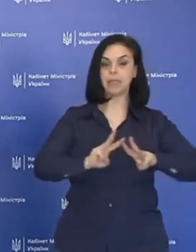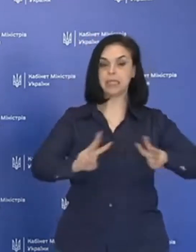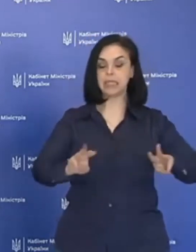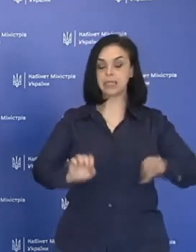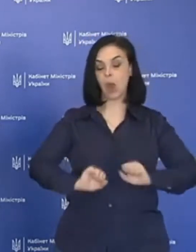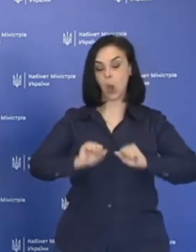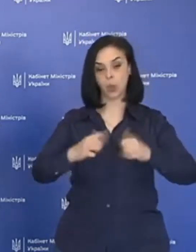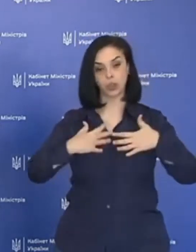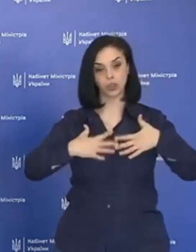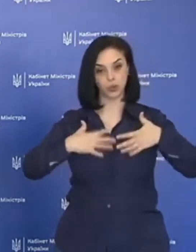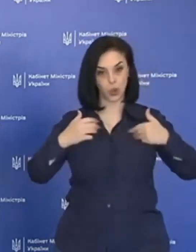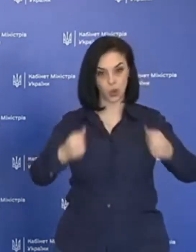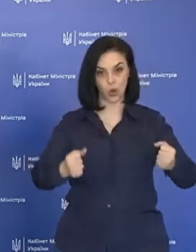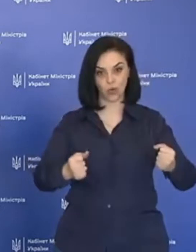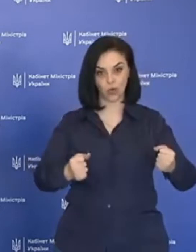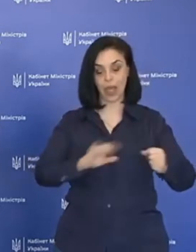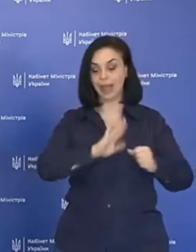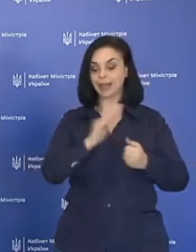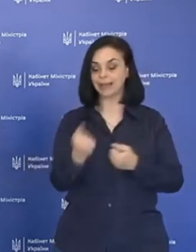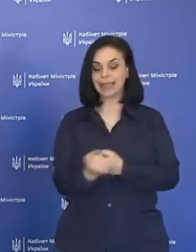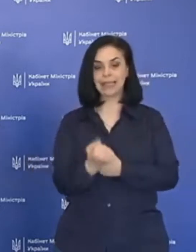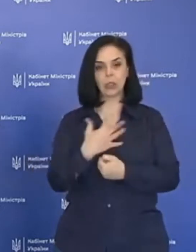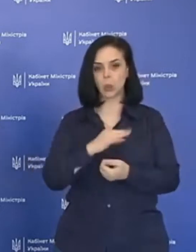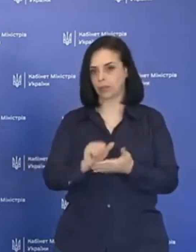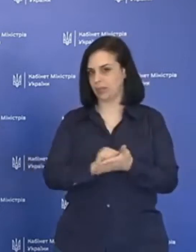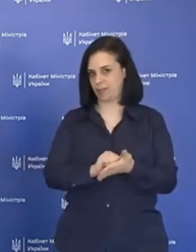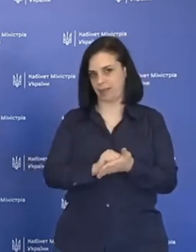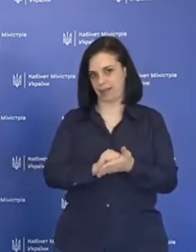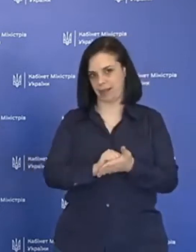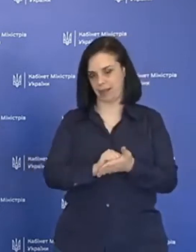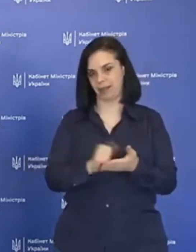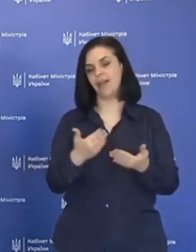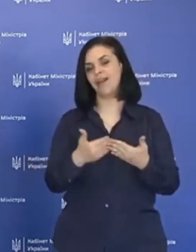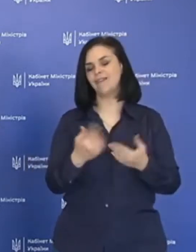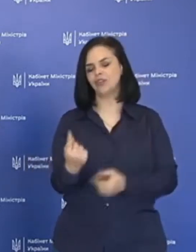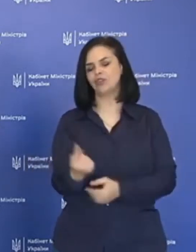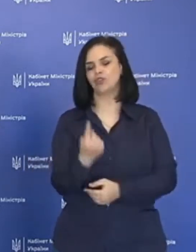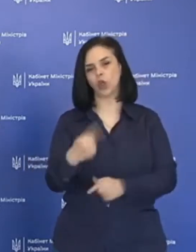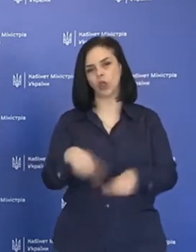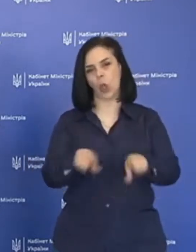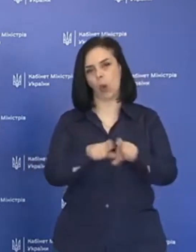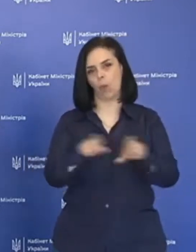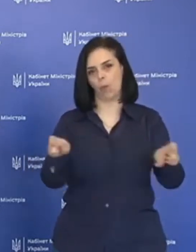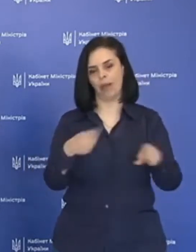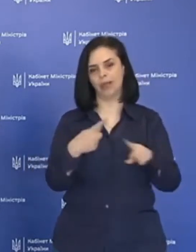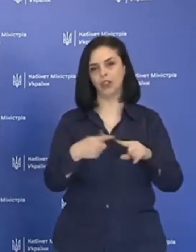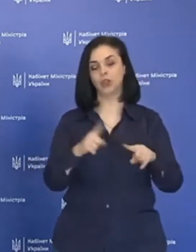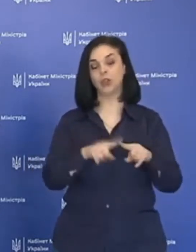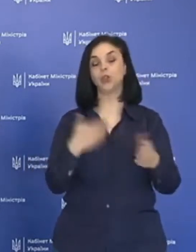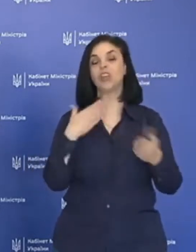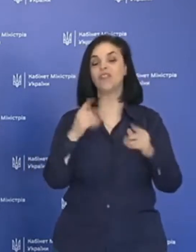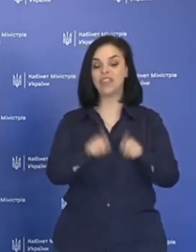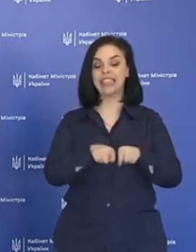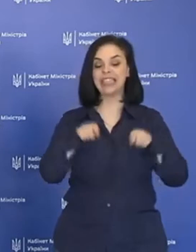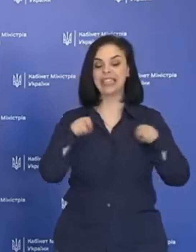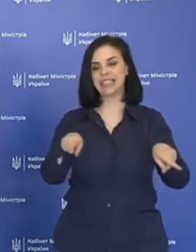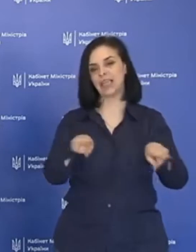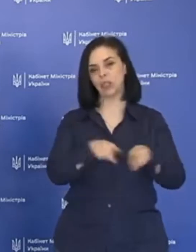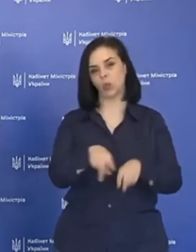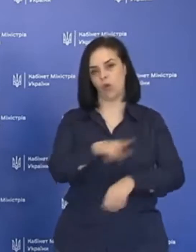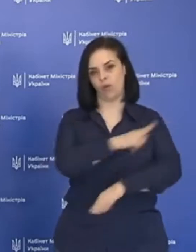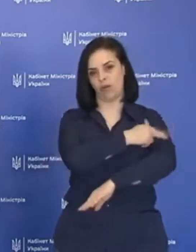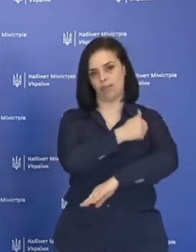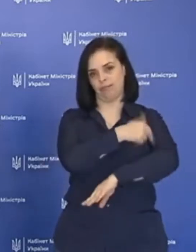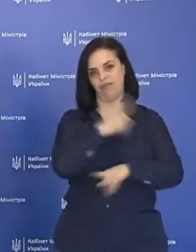Міністерство охорони здоров'я не надходили матеріали від жодної компанії щодо відкриття такого